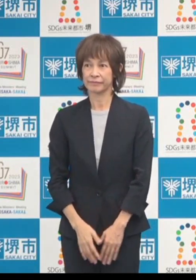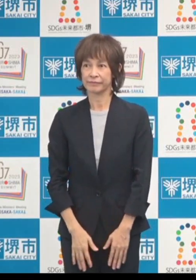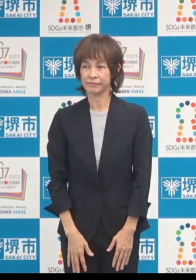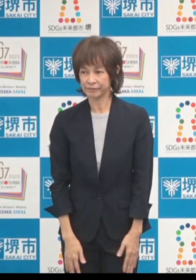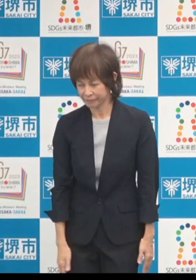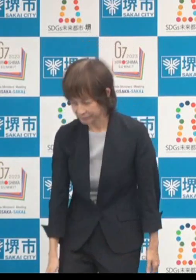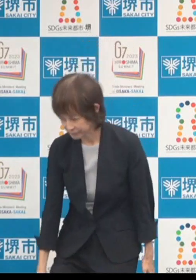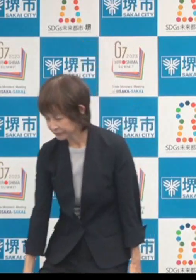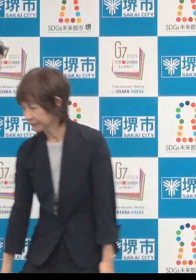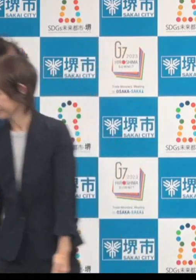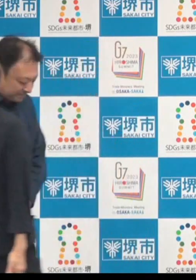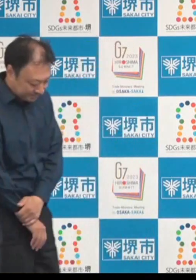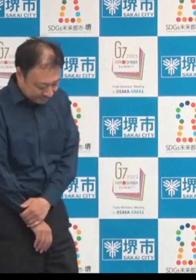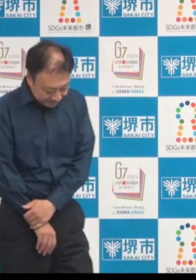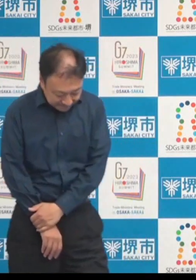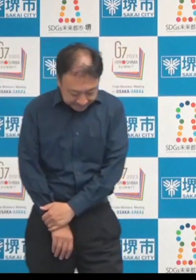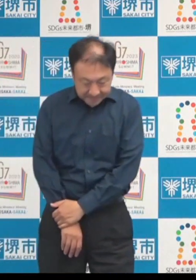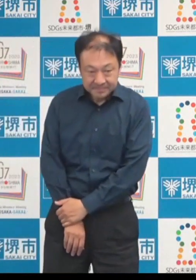NHK さんどうぞ。